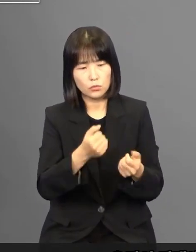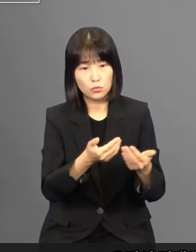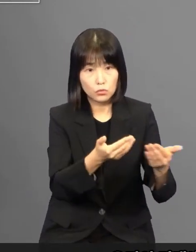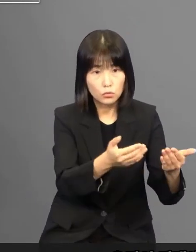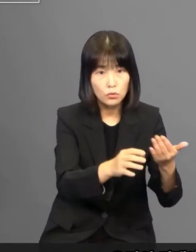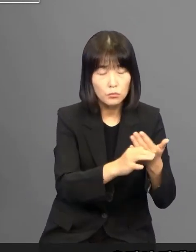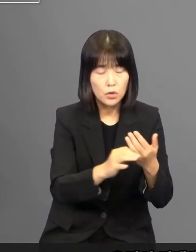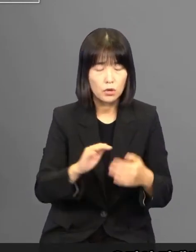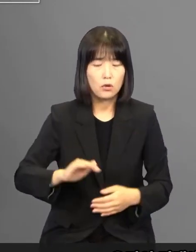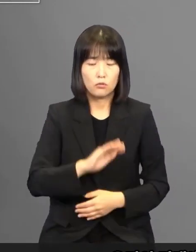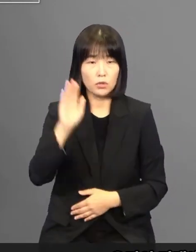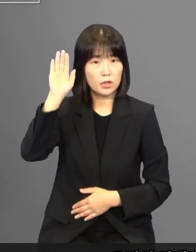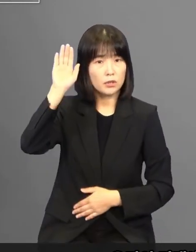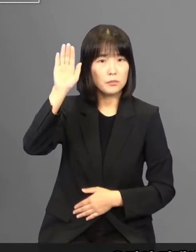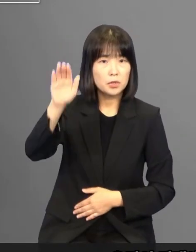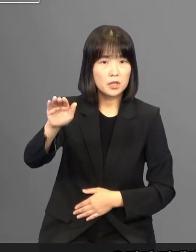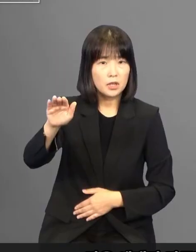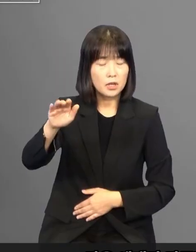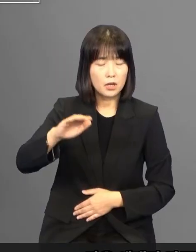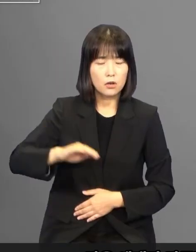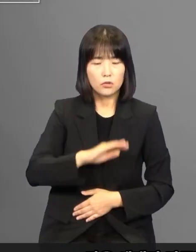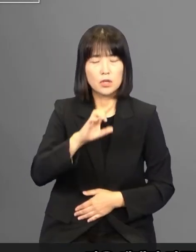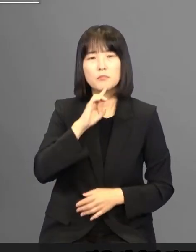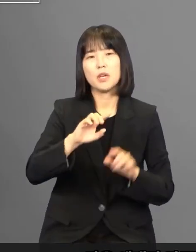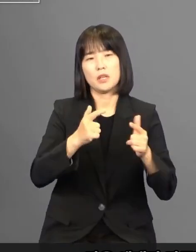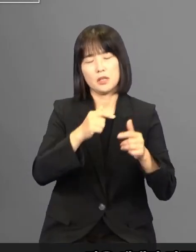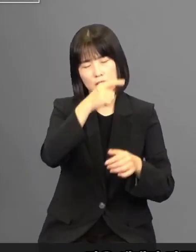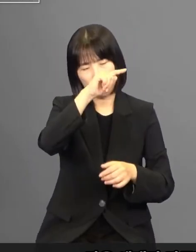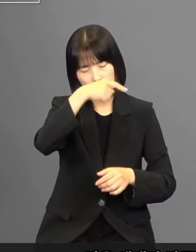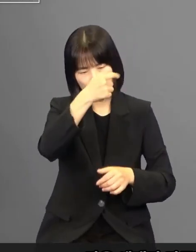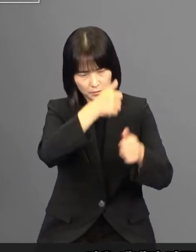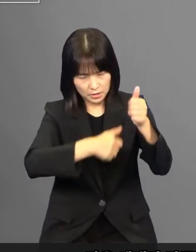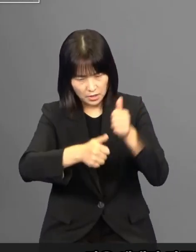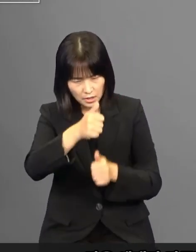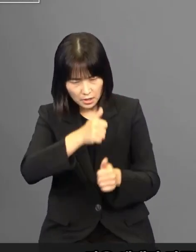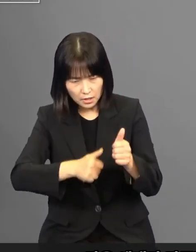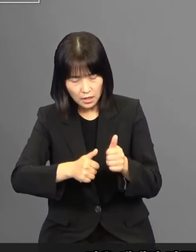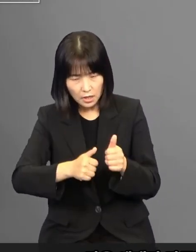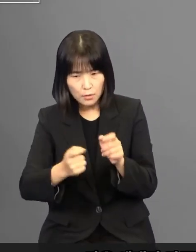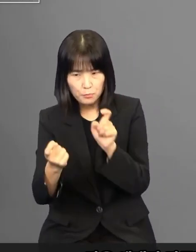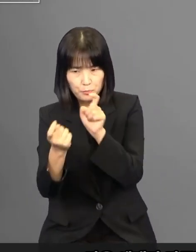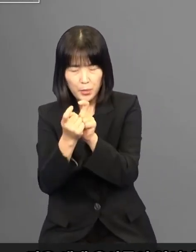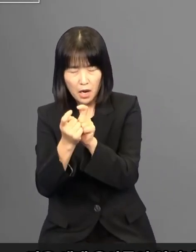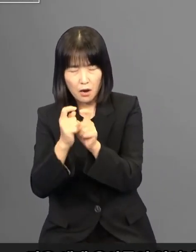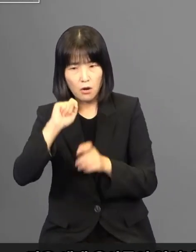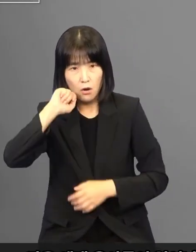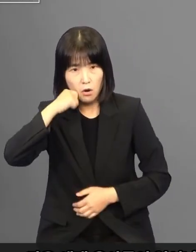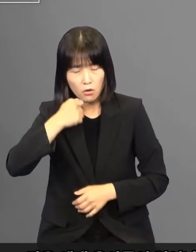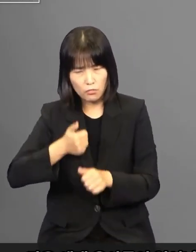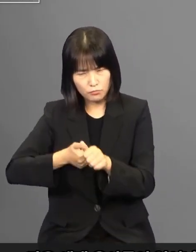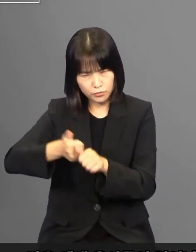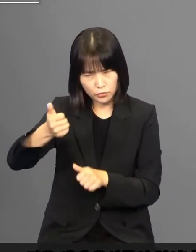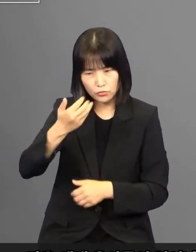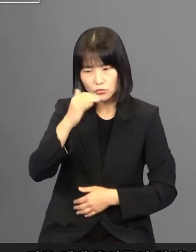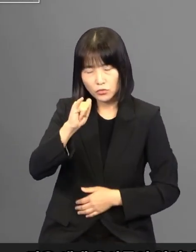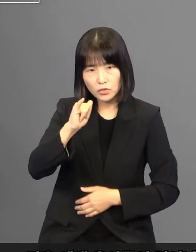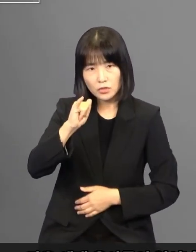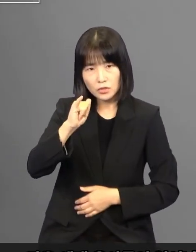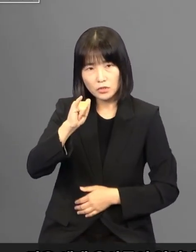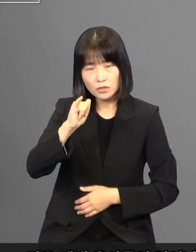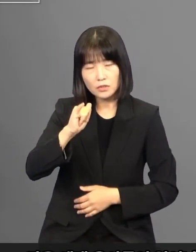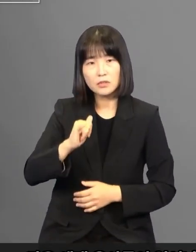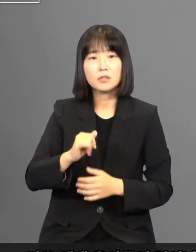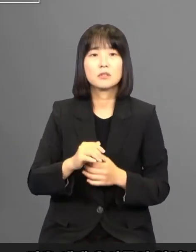우리의 미래에 우리 세대뿐만 아니라 다음 세대가 마주할 거인들을 물리칠 수 있는 다음 세대 용사들이 일어나게